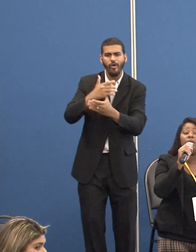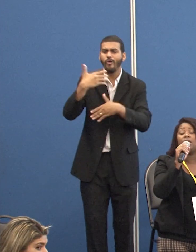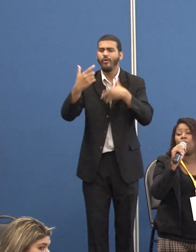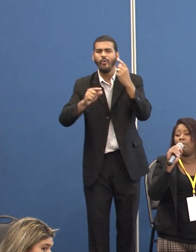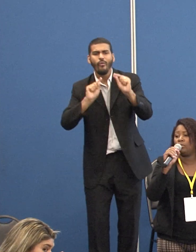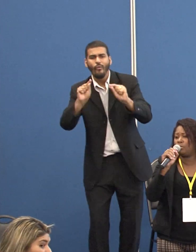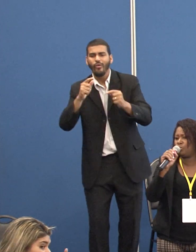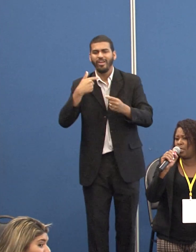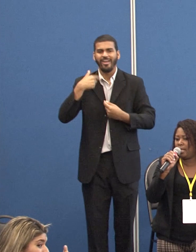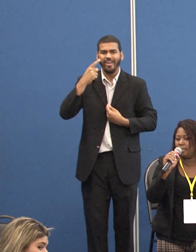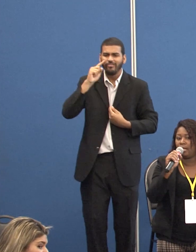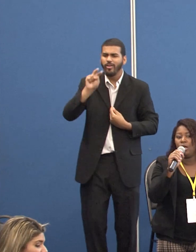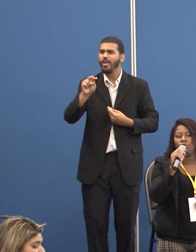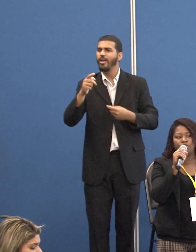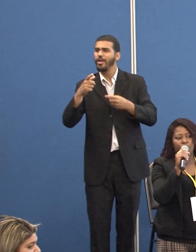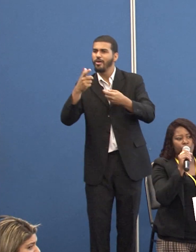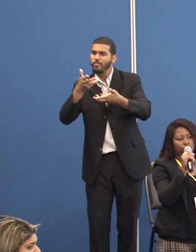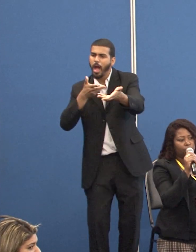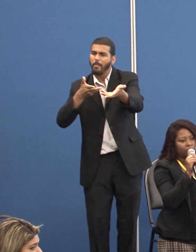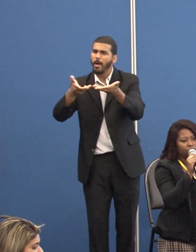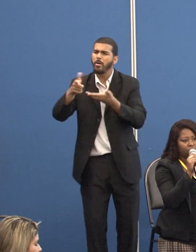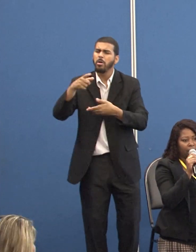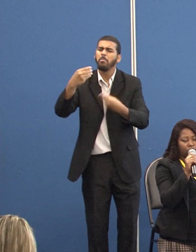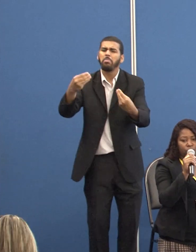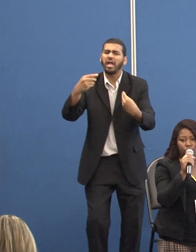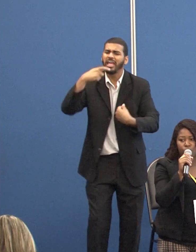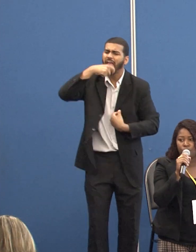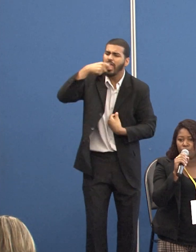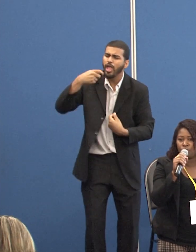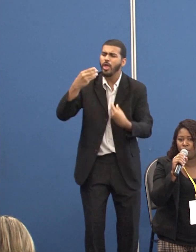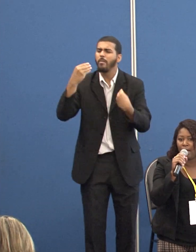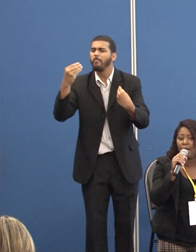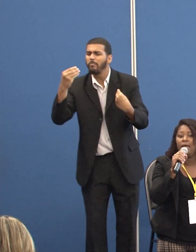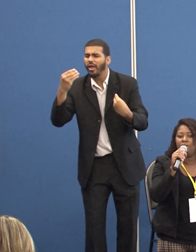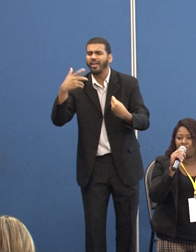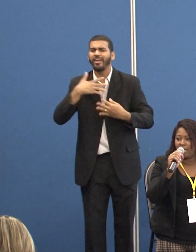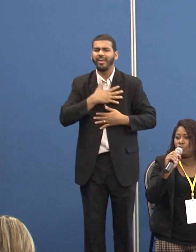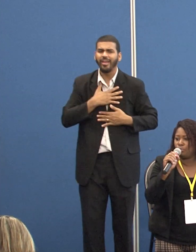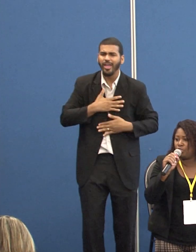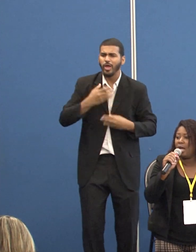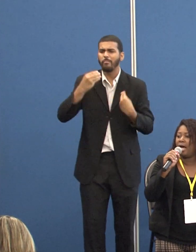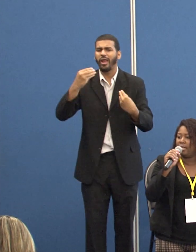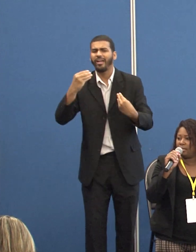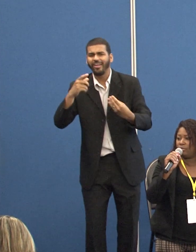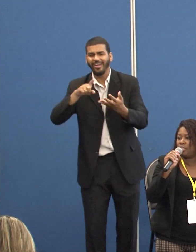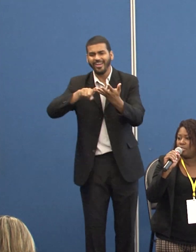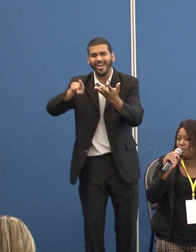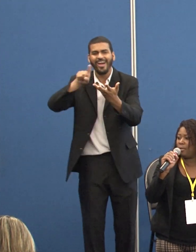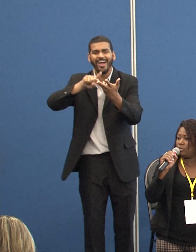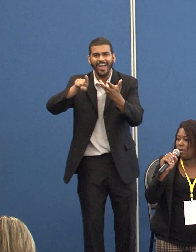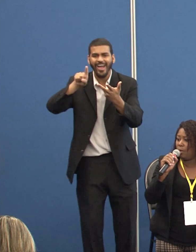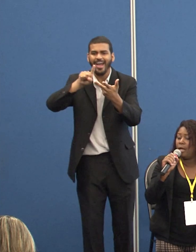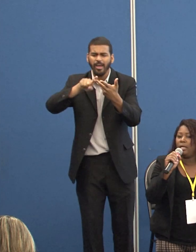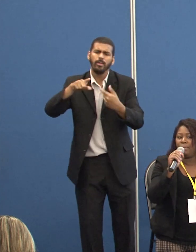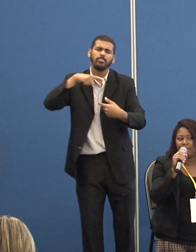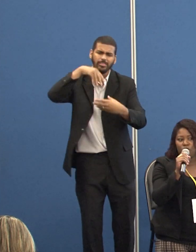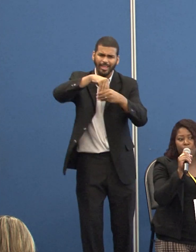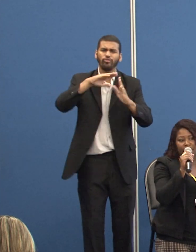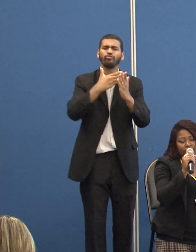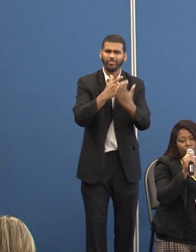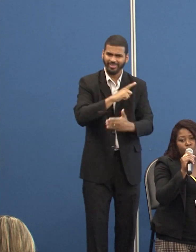utiliza, em que momento se utiliza. Nós temos inúmeras atividades dentro do cotidiano escolar que faz jus à questão da higiene pessoal.